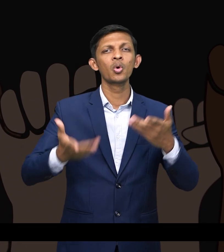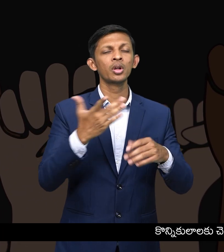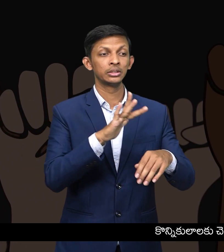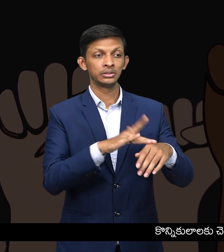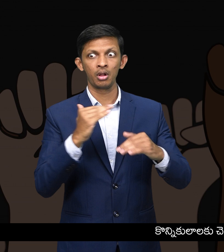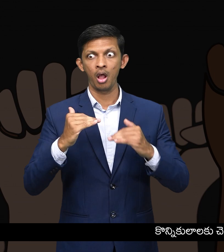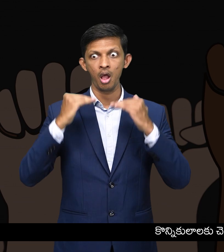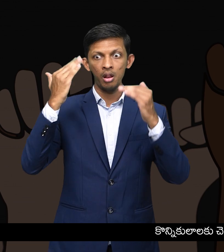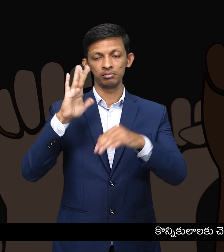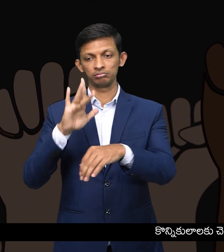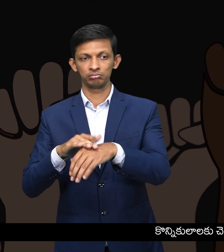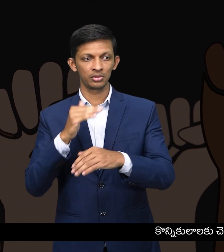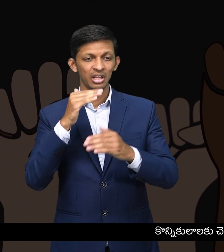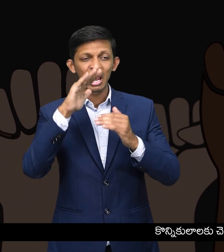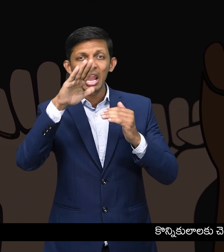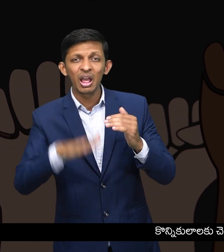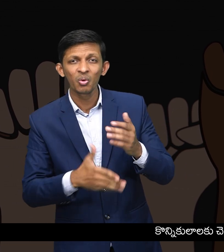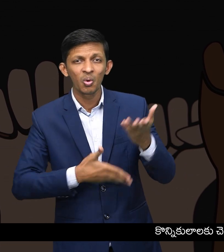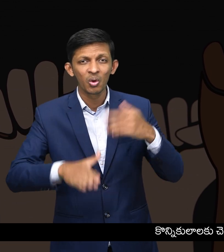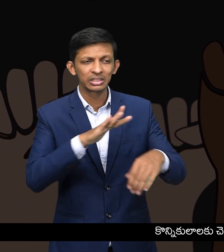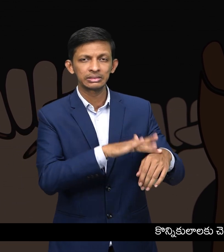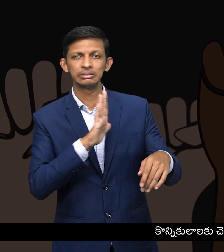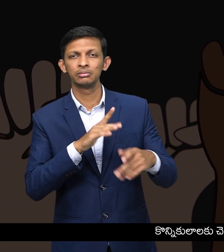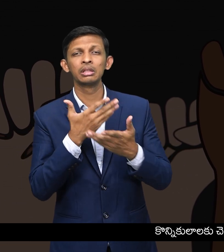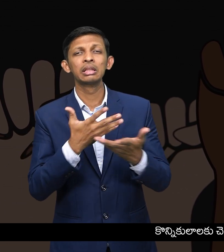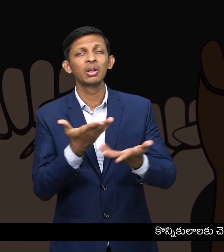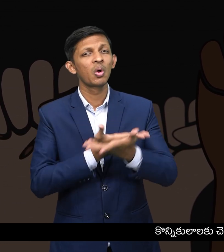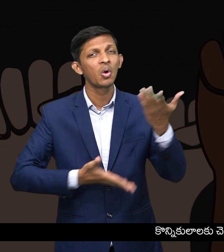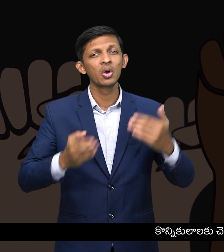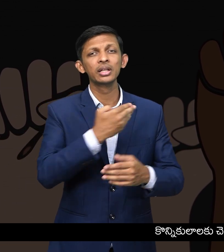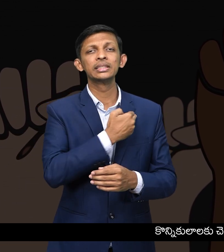కొన్ని కులాలకు చెందిన వారిని ముట్టకూడదు అనే పద్ధతి.